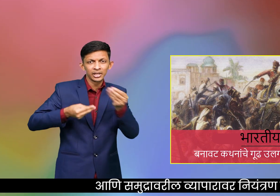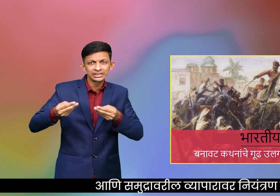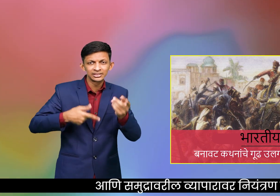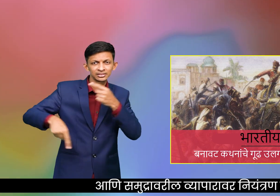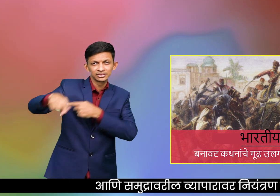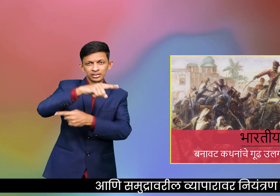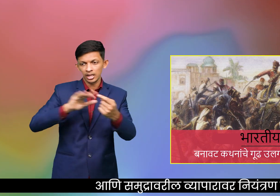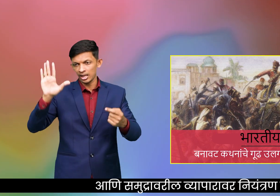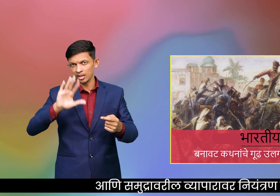ठेवले.